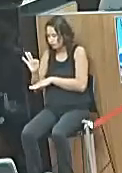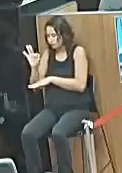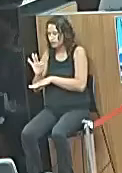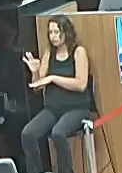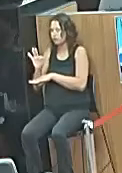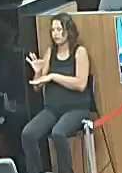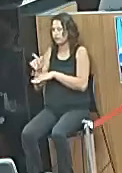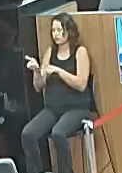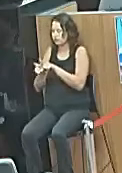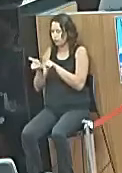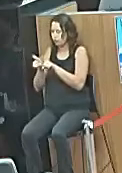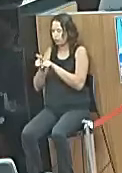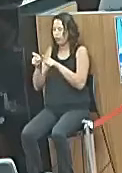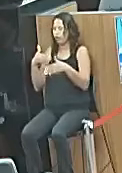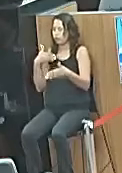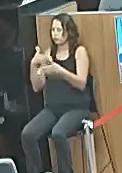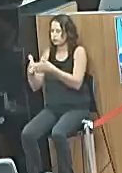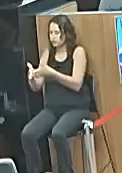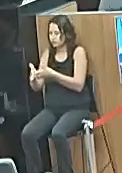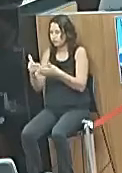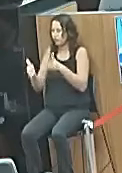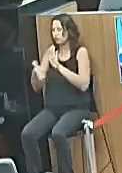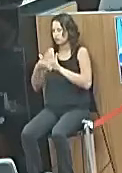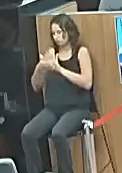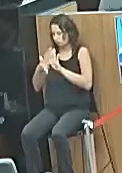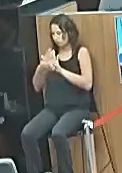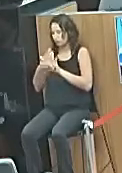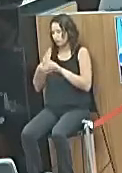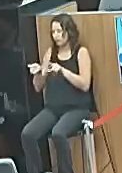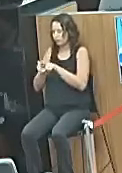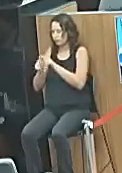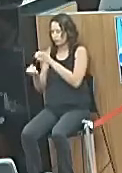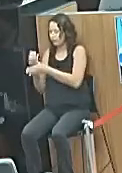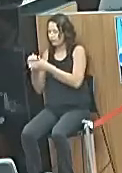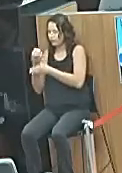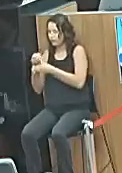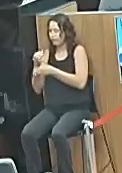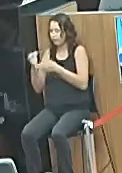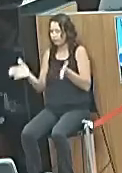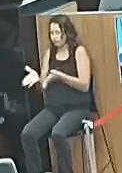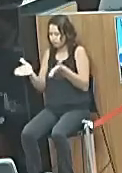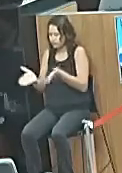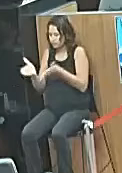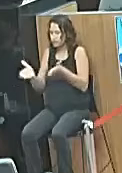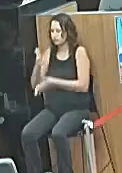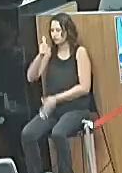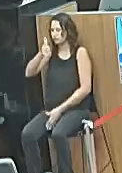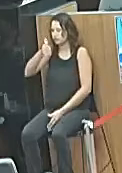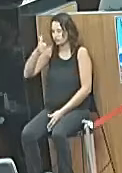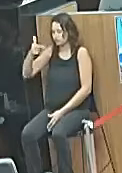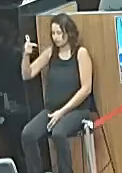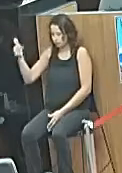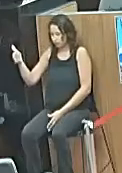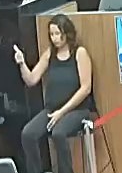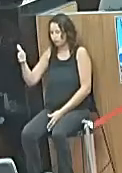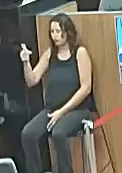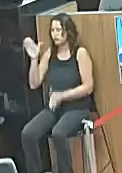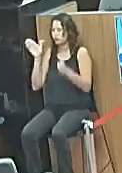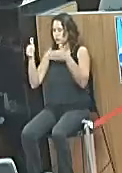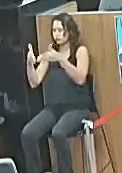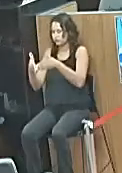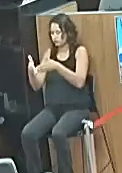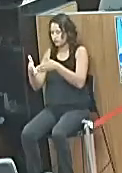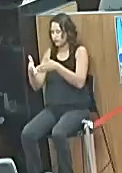de proximidade propostas é criar a ação no âmbito do programa 112 com a finalidade de fomentar